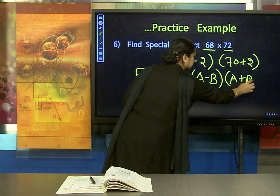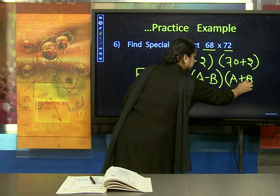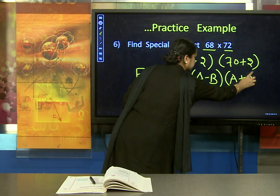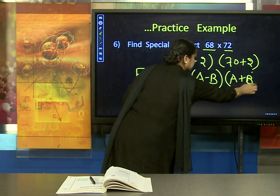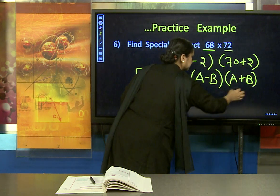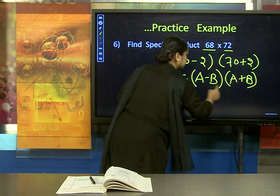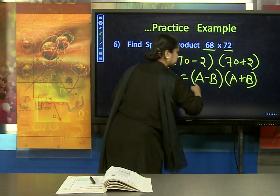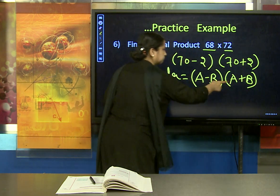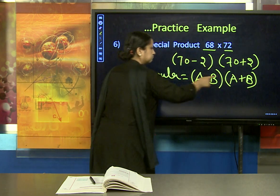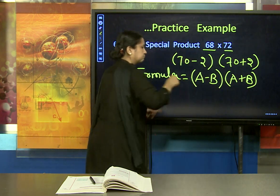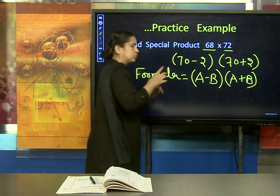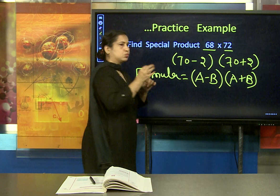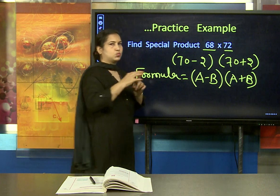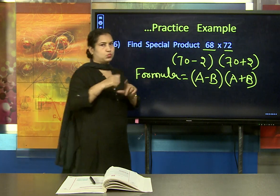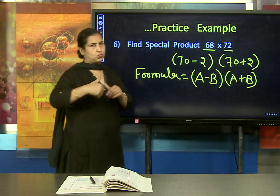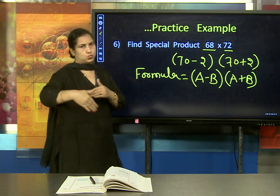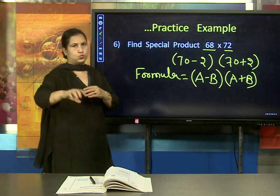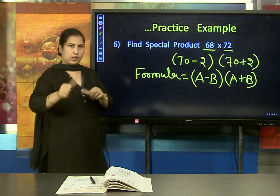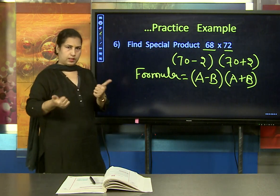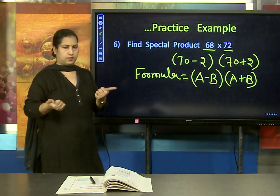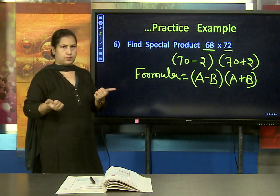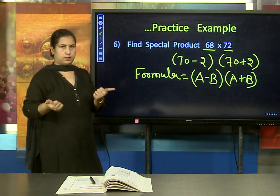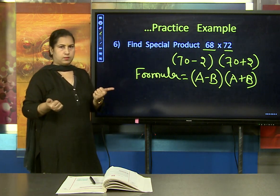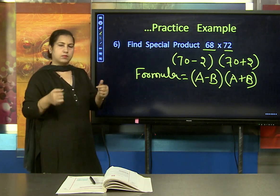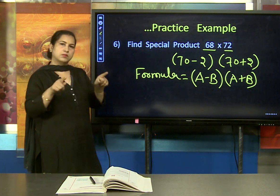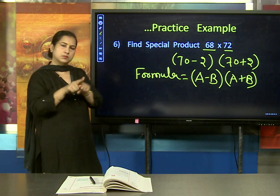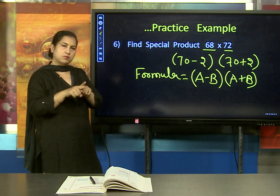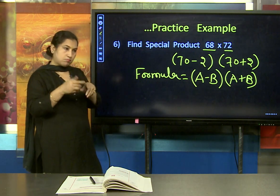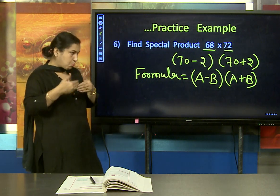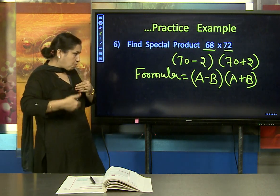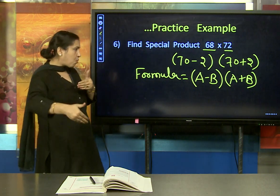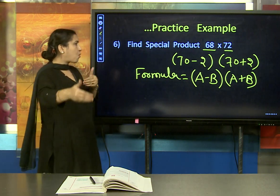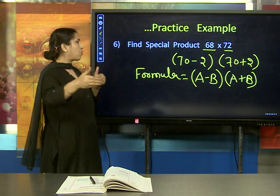मल्टीप्लाई, ये वाला फार्मूला हम करेंगे। उस फार्मूले से अपने सवाल को हल करेंगे।